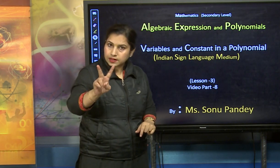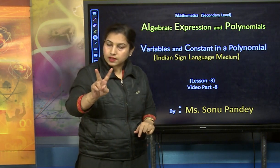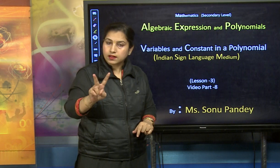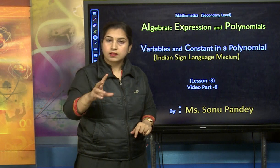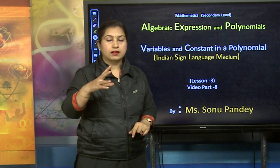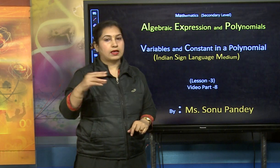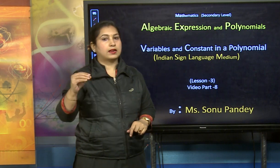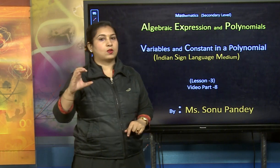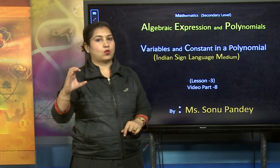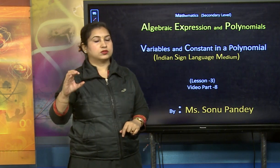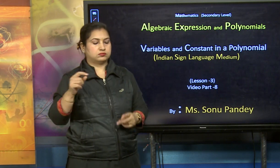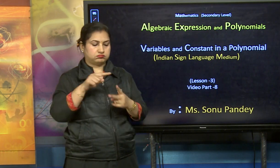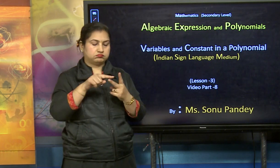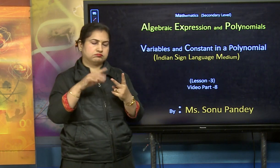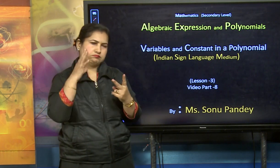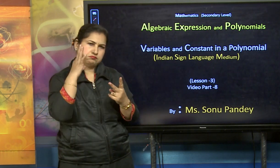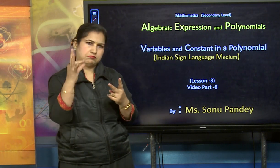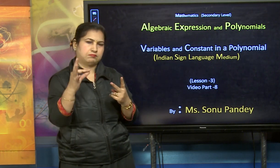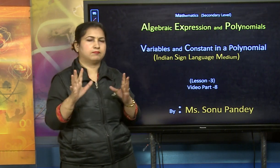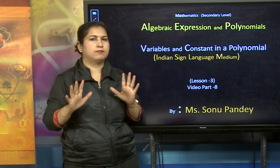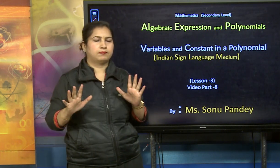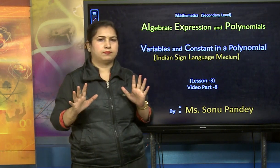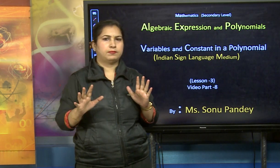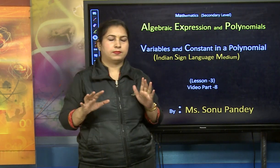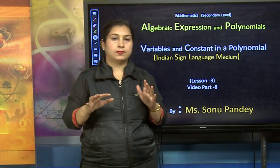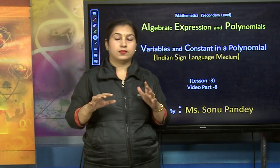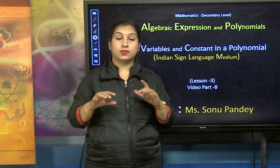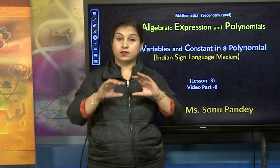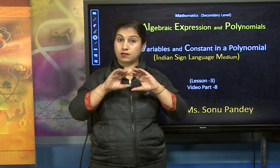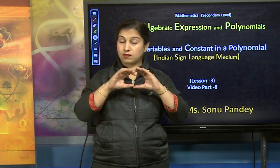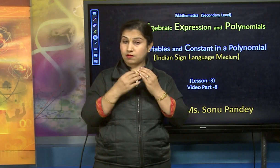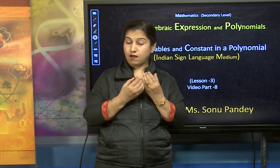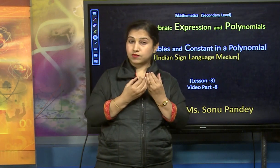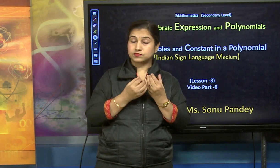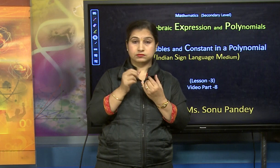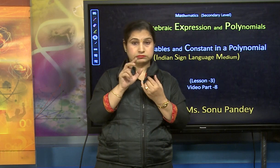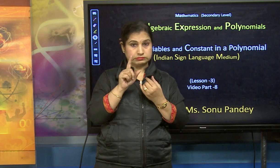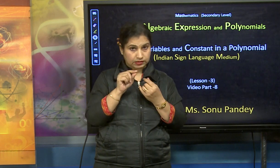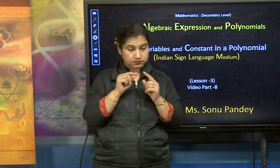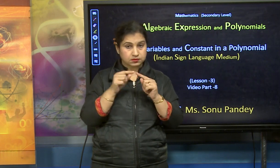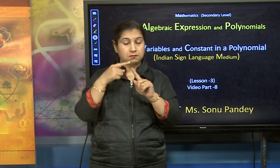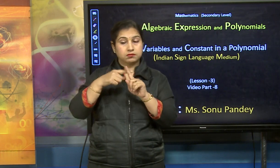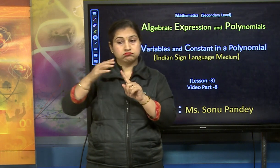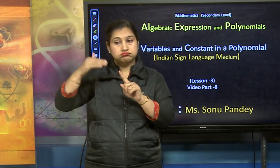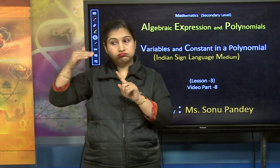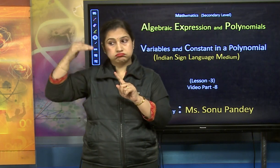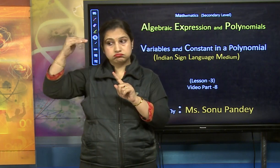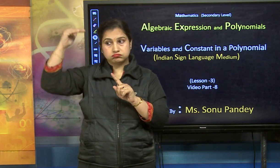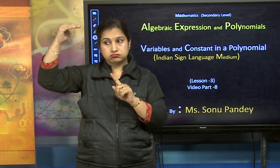पॉलिनॉमियल ए वेरिएबल और कांसेप्ट के दोनों ही बहुत महत्वपूर्ण है और सेकेंडरी लेवल में और जस्टिस